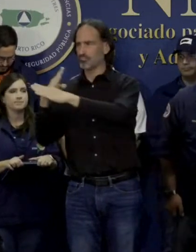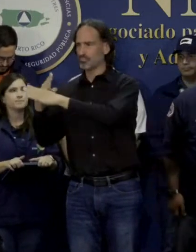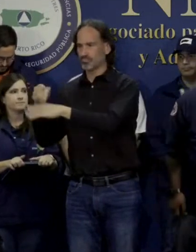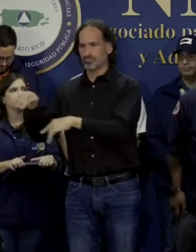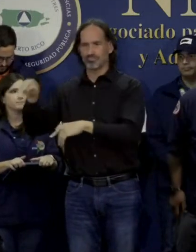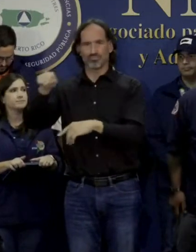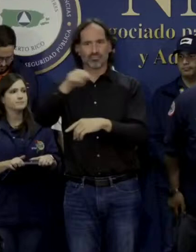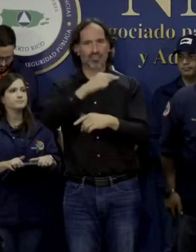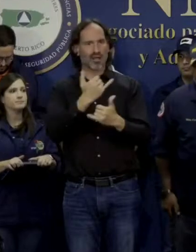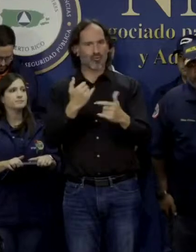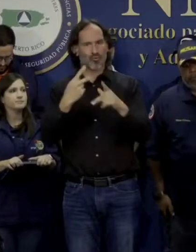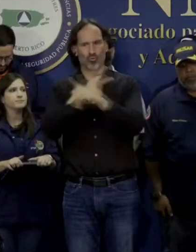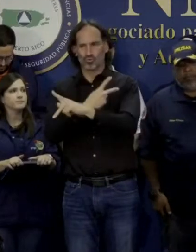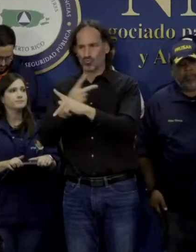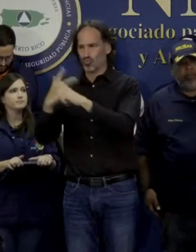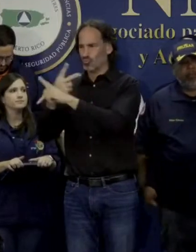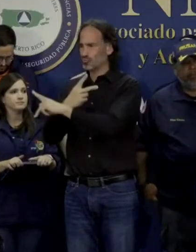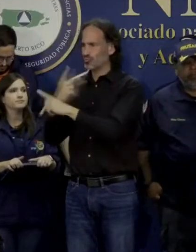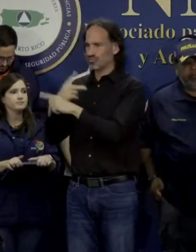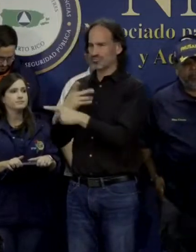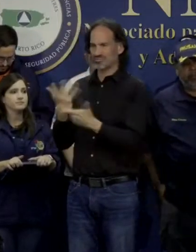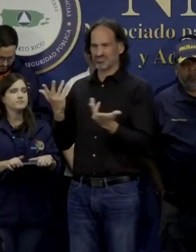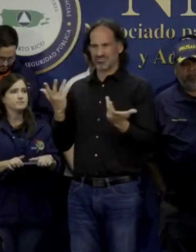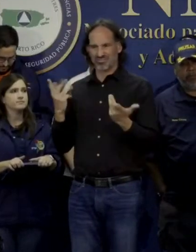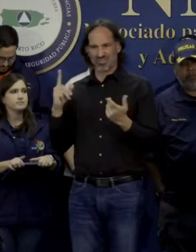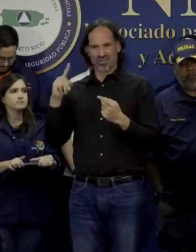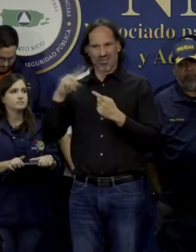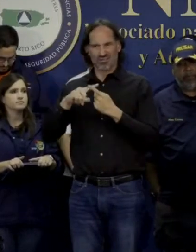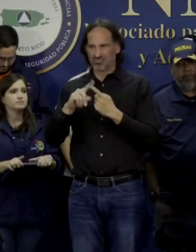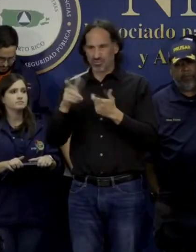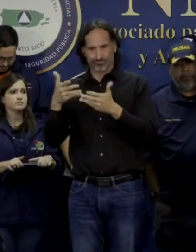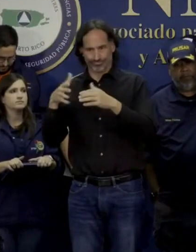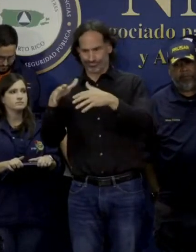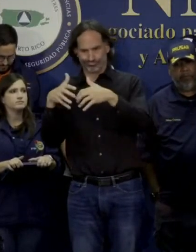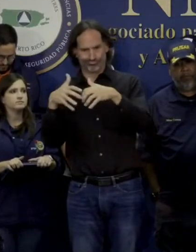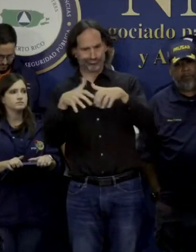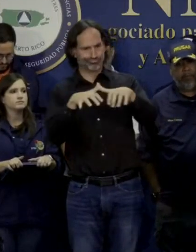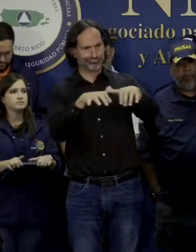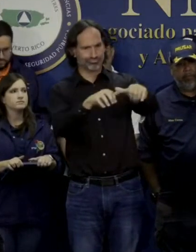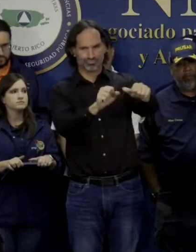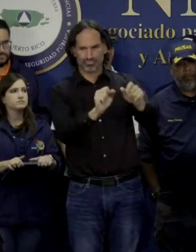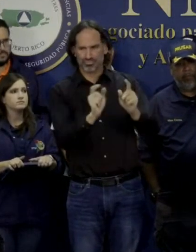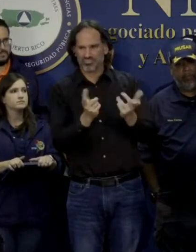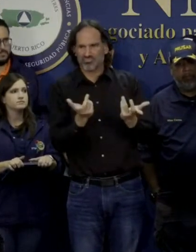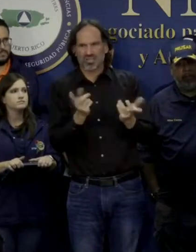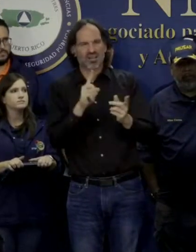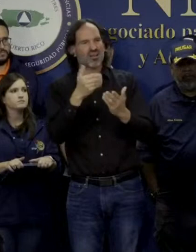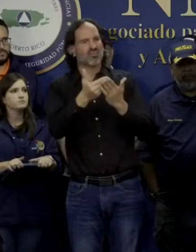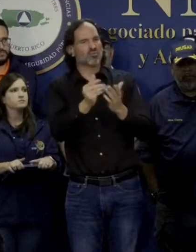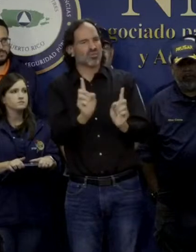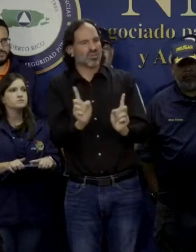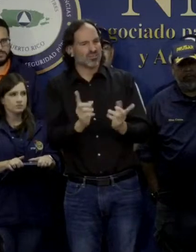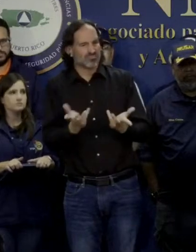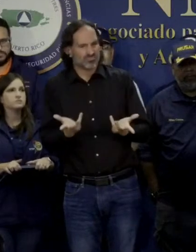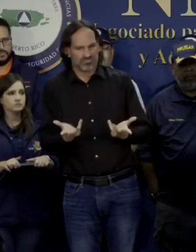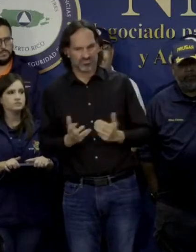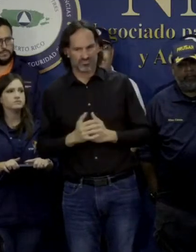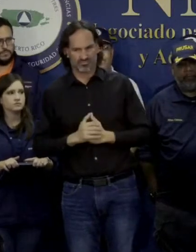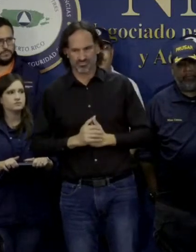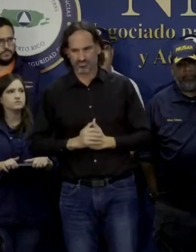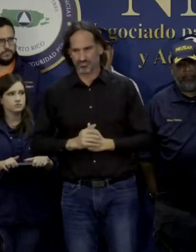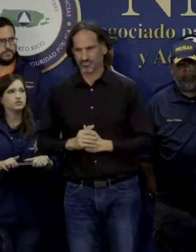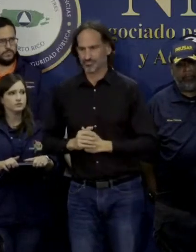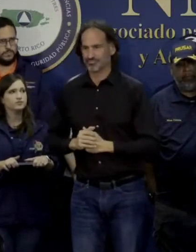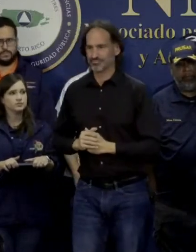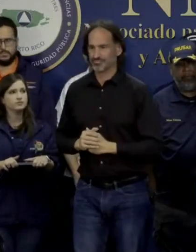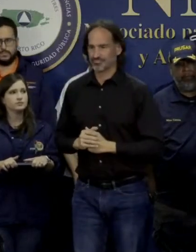monitoreado hasta dónde ha llegado lo que quedó de ese puente. La Guardia Nacional ha sido activada,